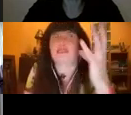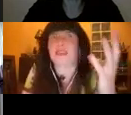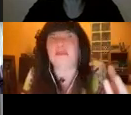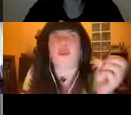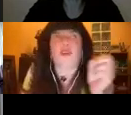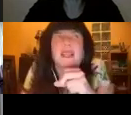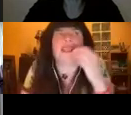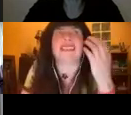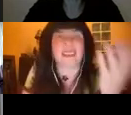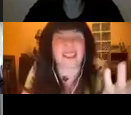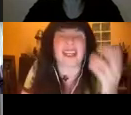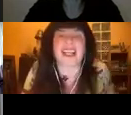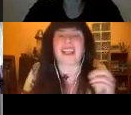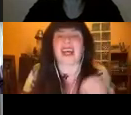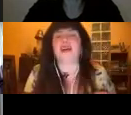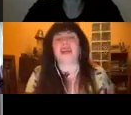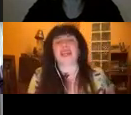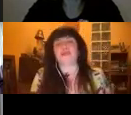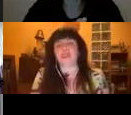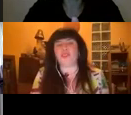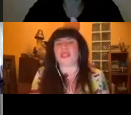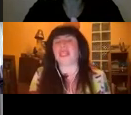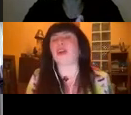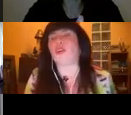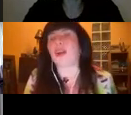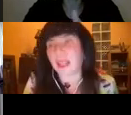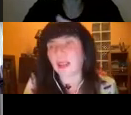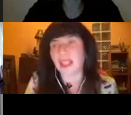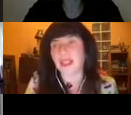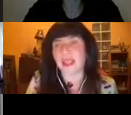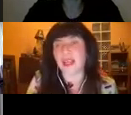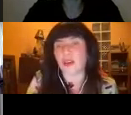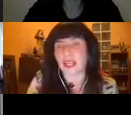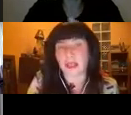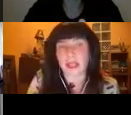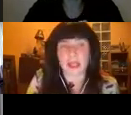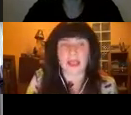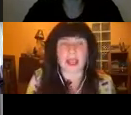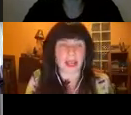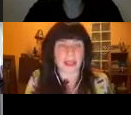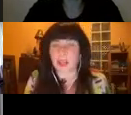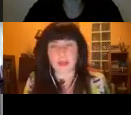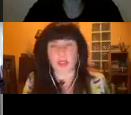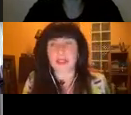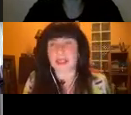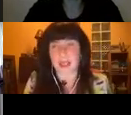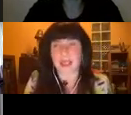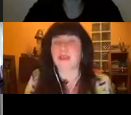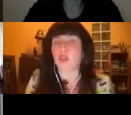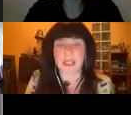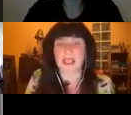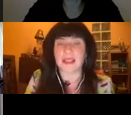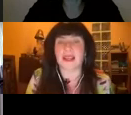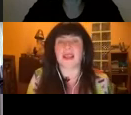se refieren o que representan en realidad elementos bastante concretos, entidades concretas de la realidad no semiotizada,